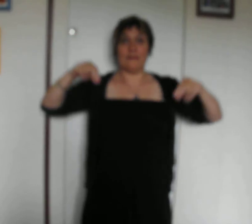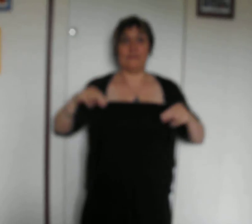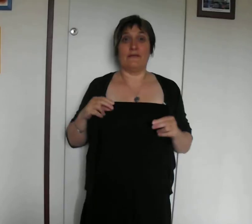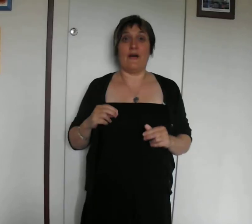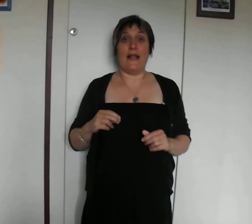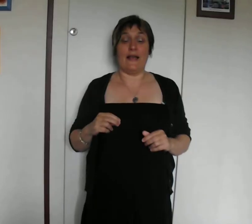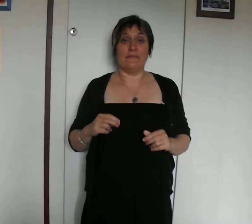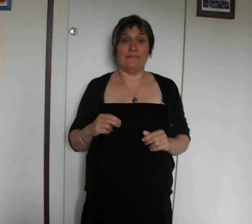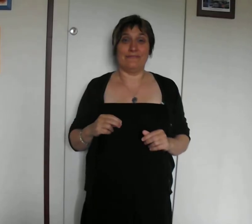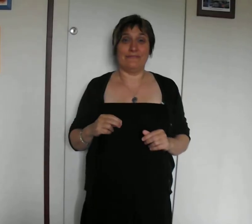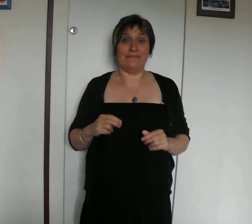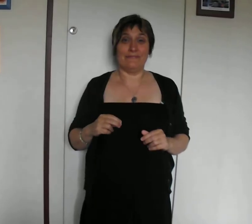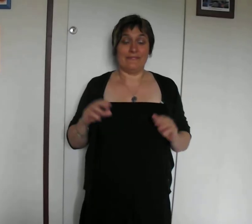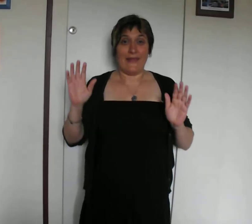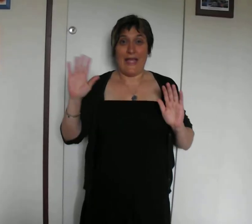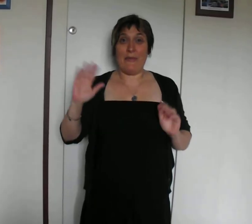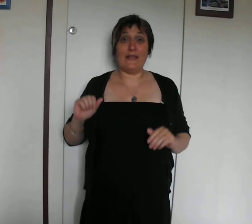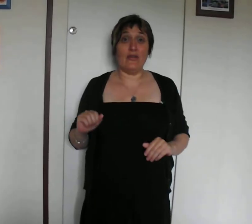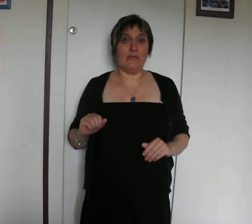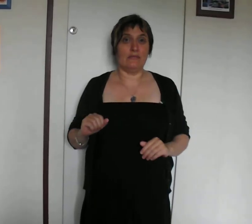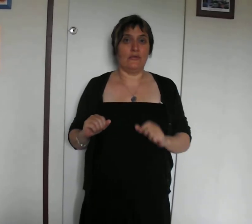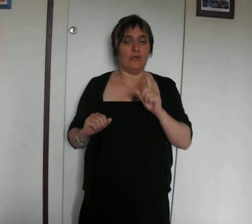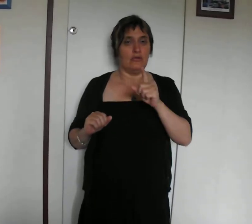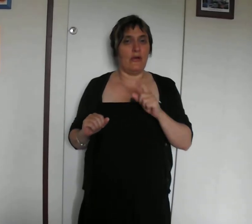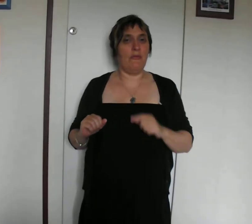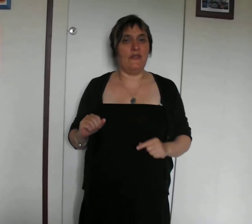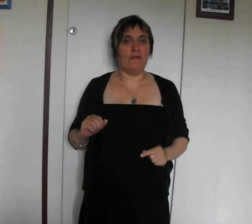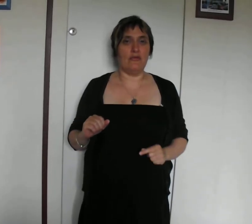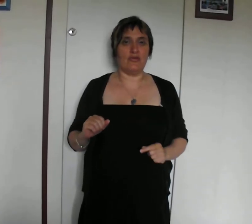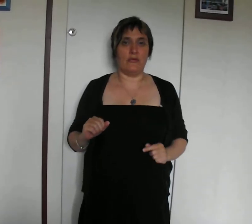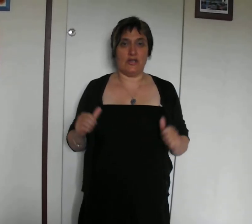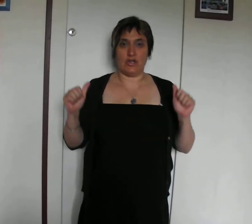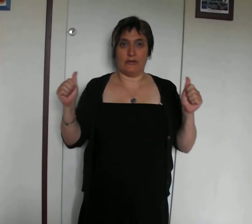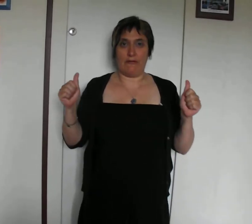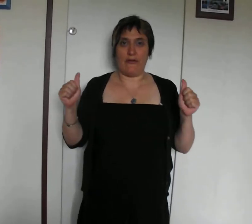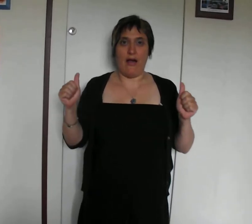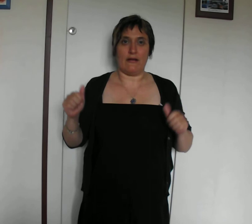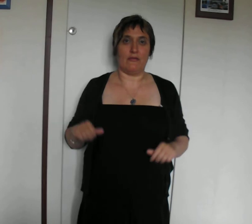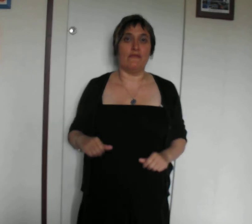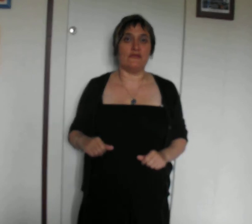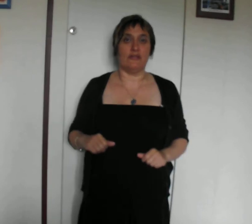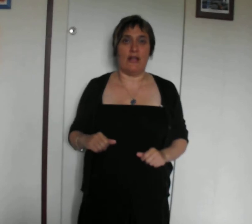Voilà. A bientôt. Surtout amusez-vous aujourd'hui. Chantez fort, qu'on vous entende.